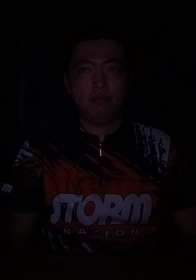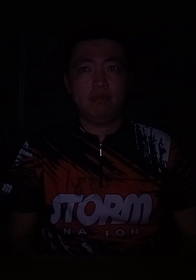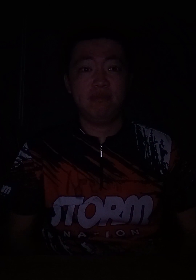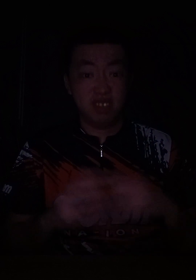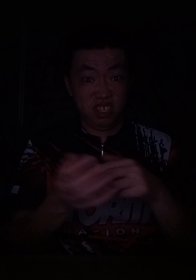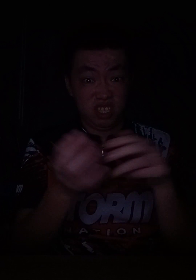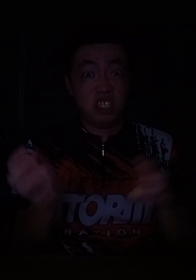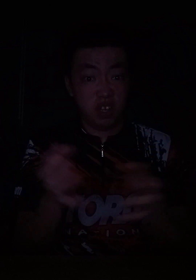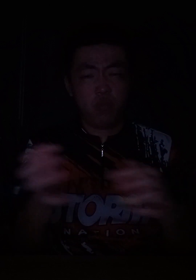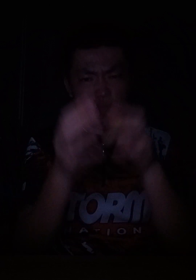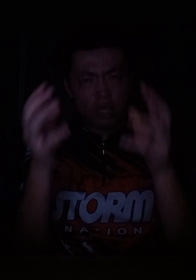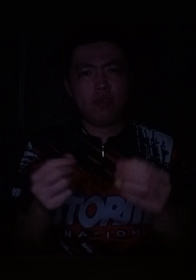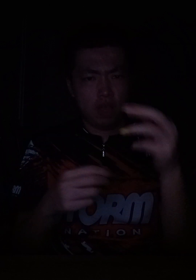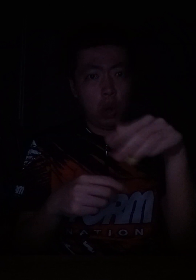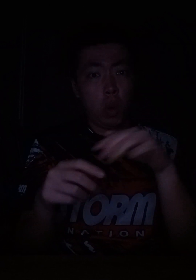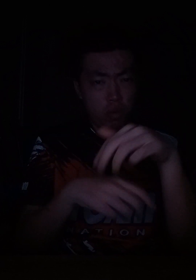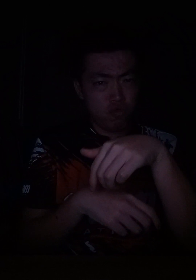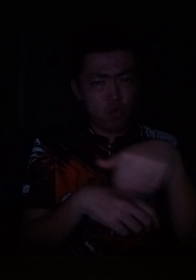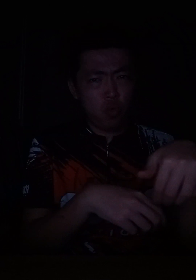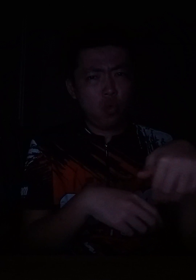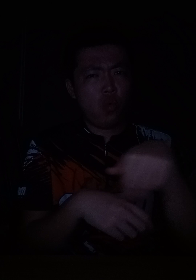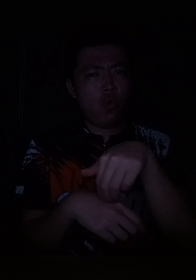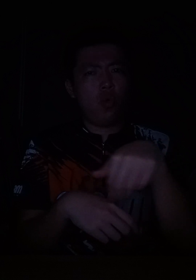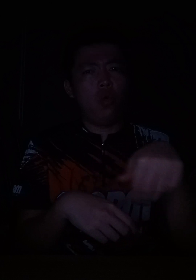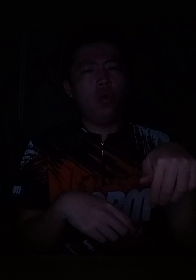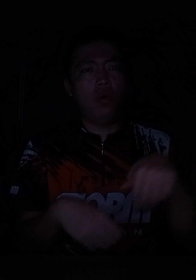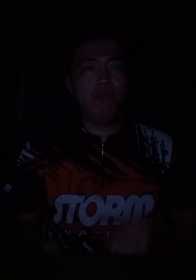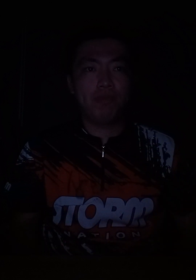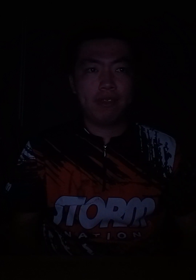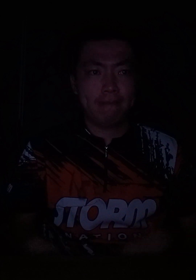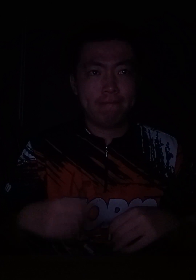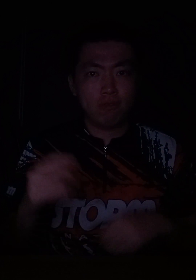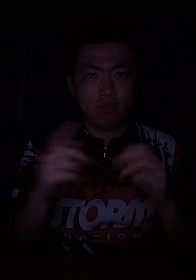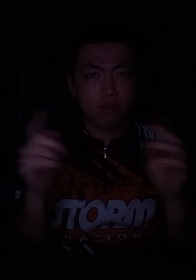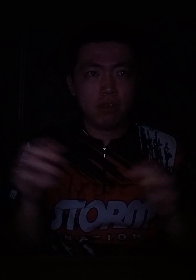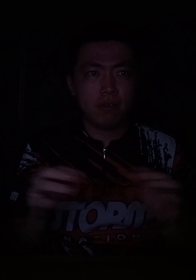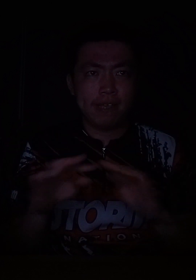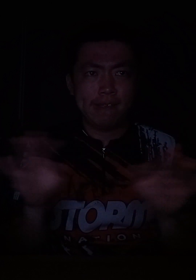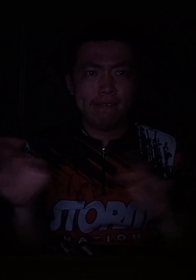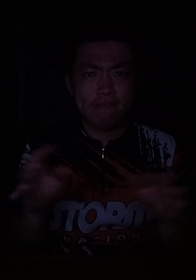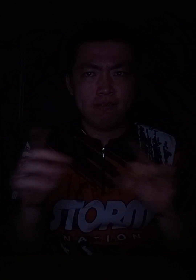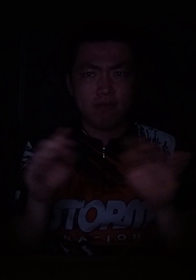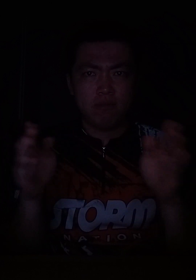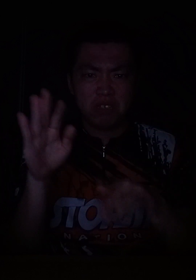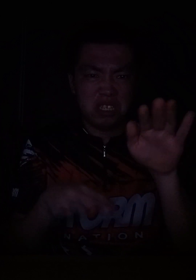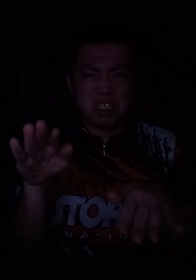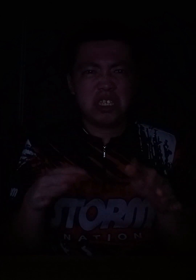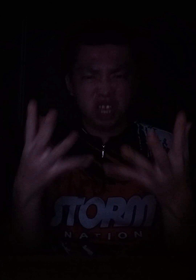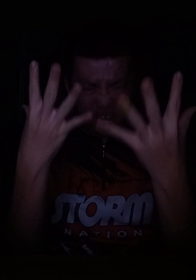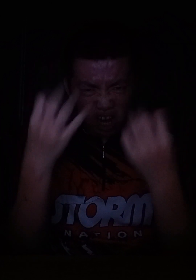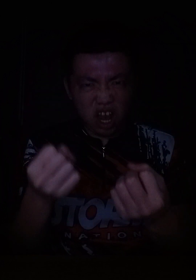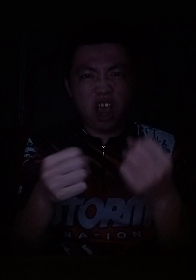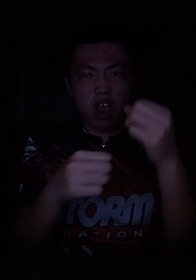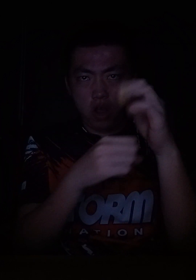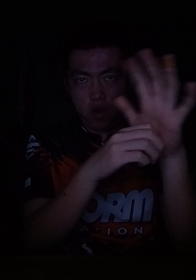승강장을 가득 메운 사람들이 거북이 걸음을 합니다. 열차가 도착했지만 이미 객차는 발 디딜 틈 없이 가득 찼습니다.